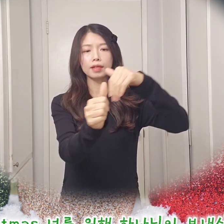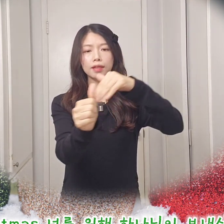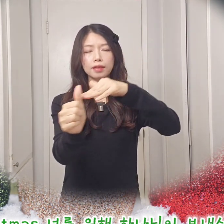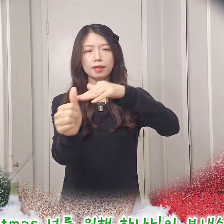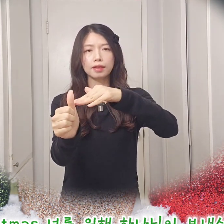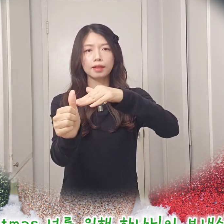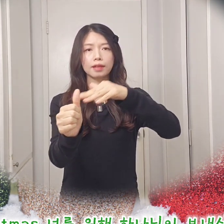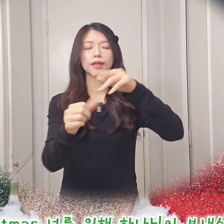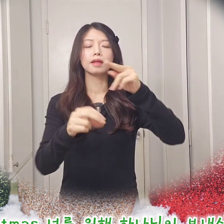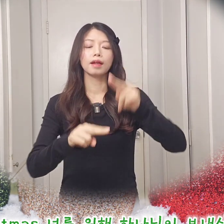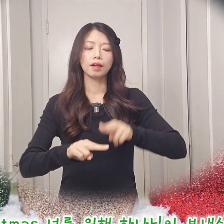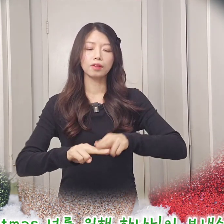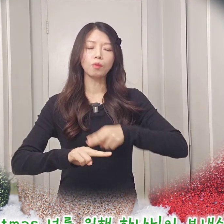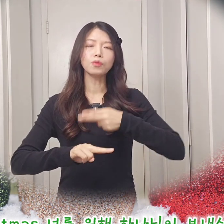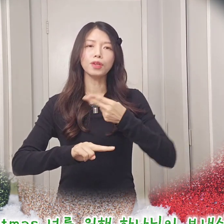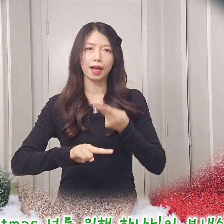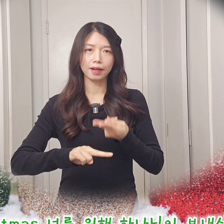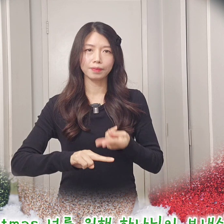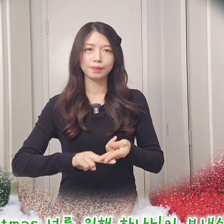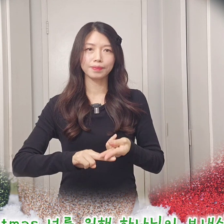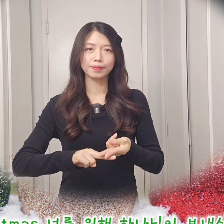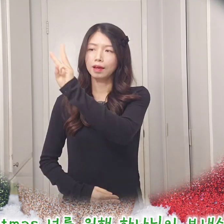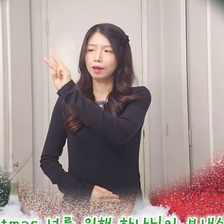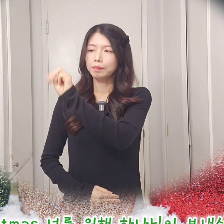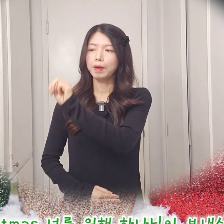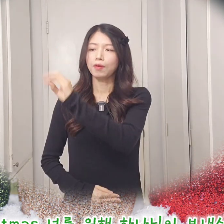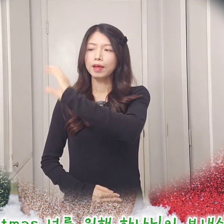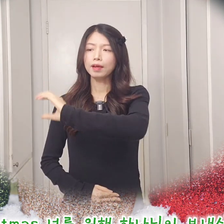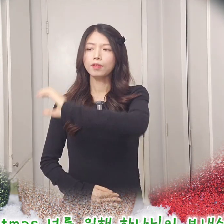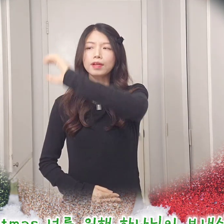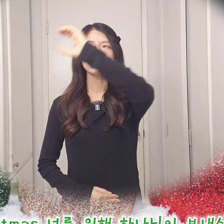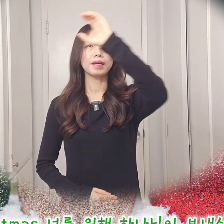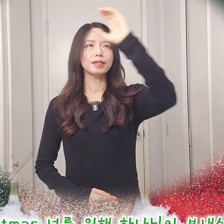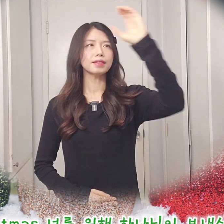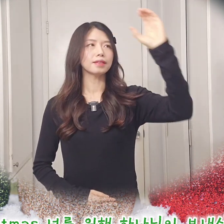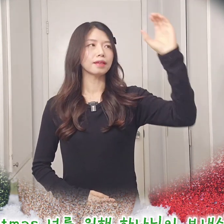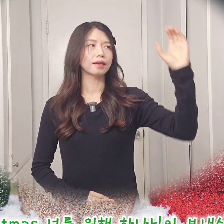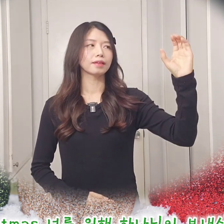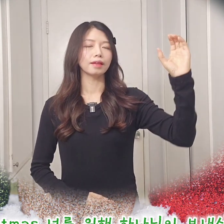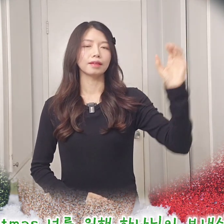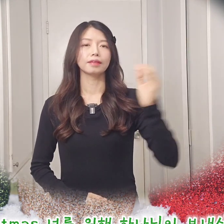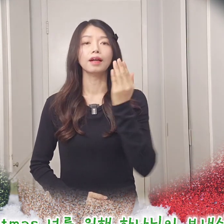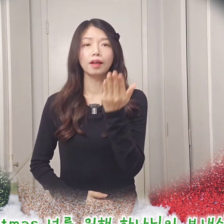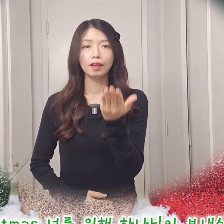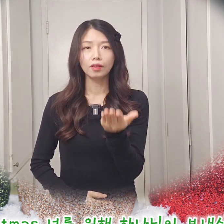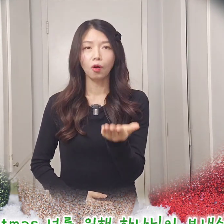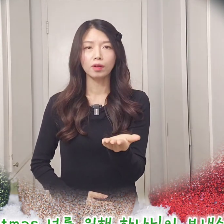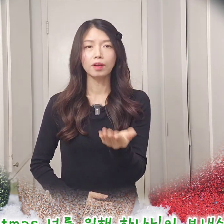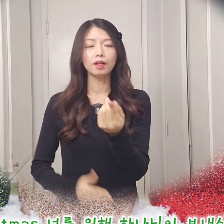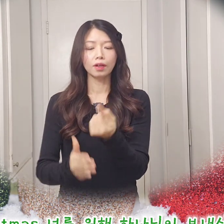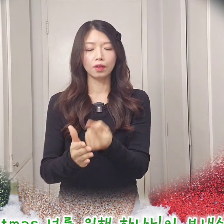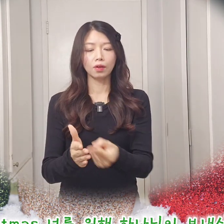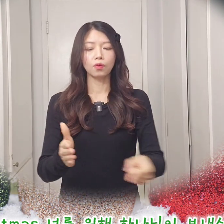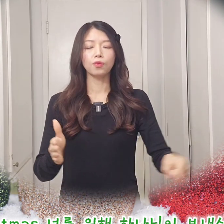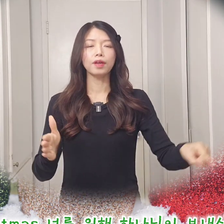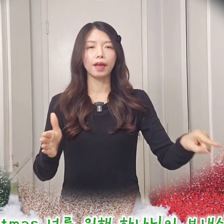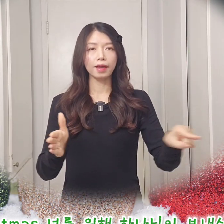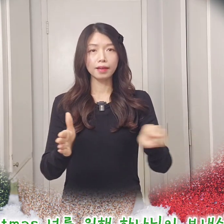보내신 선물이야. 메리 크리스마스. 너를 위해